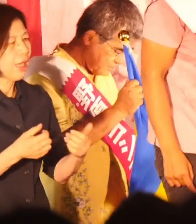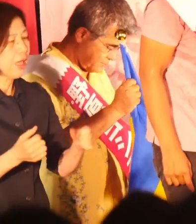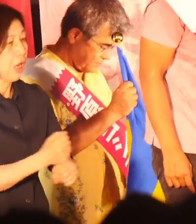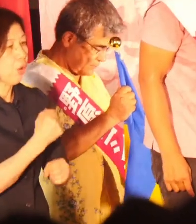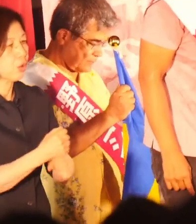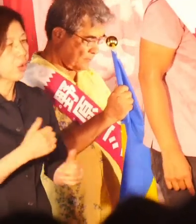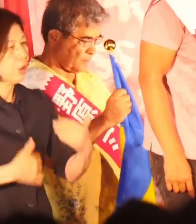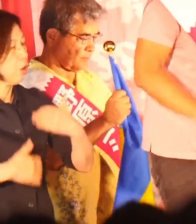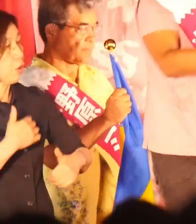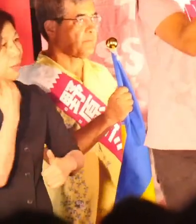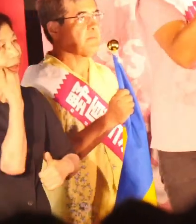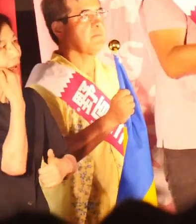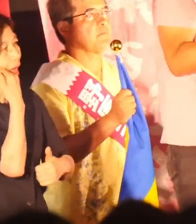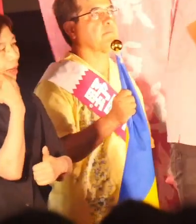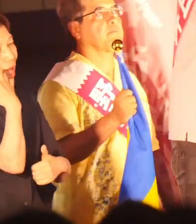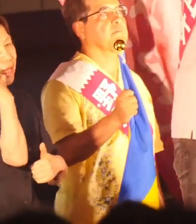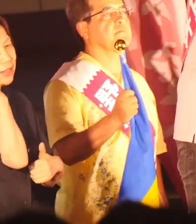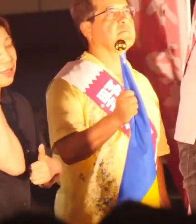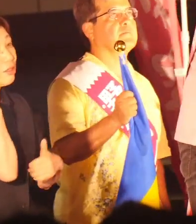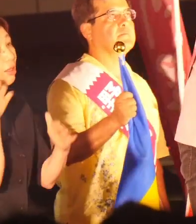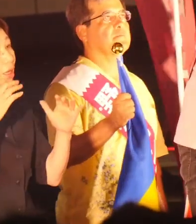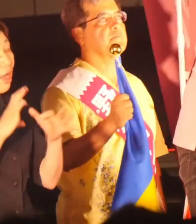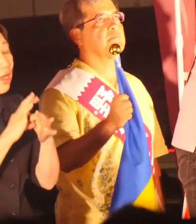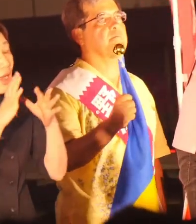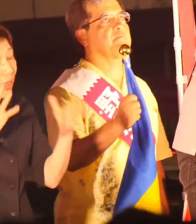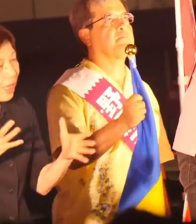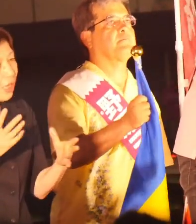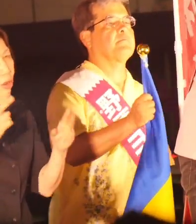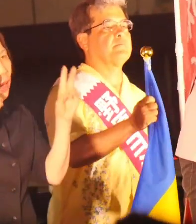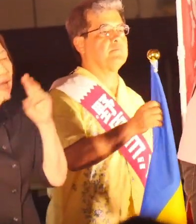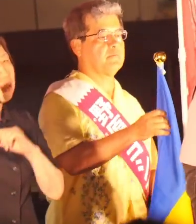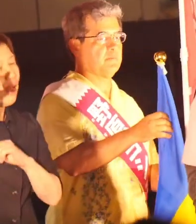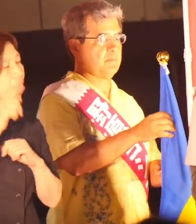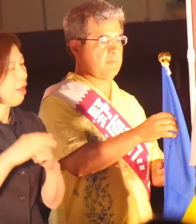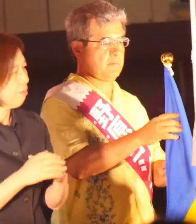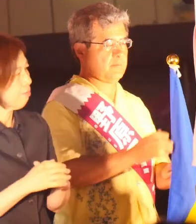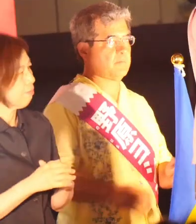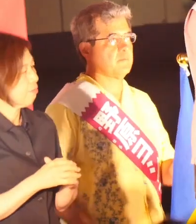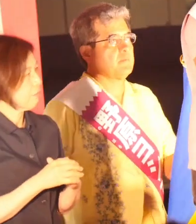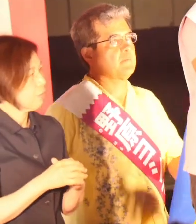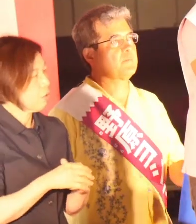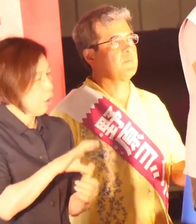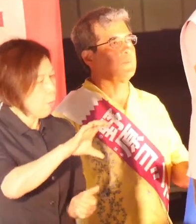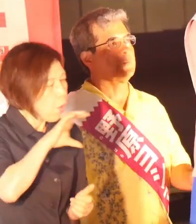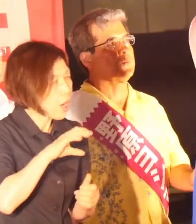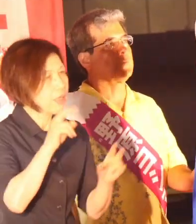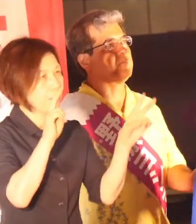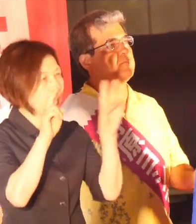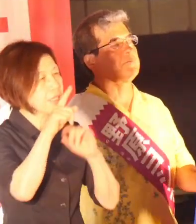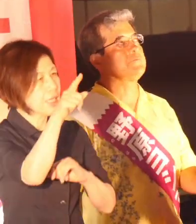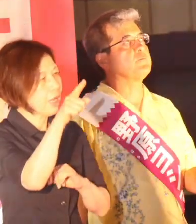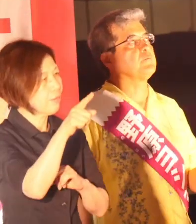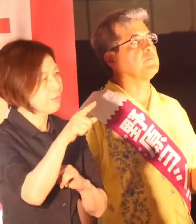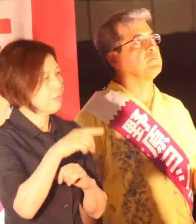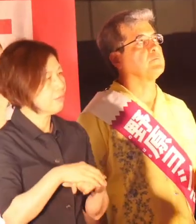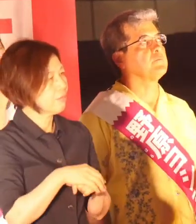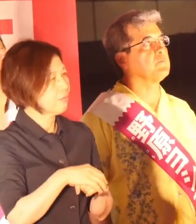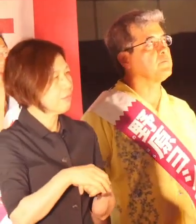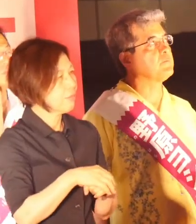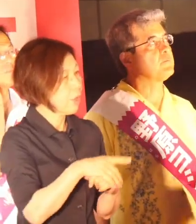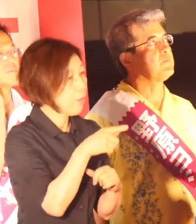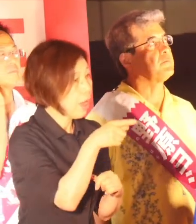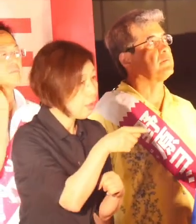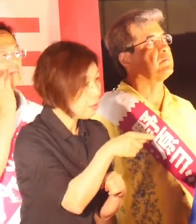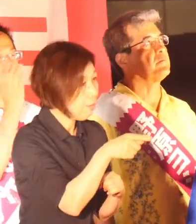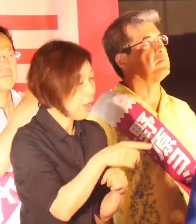誰。責任を負わないでいい企業側、それで儲かるのは企業側。でもその立場に置かれたあ